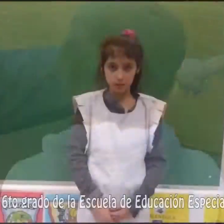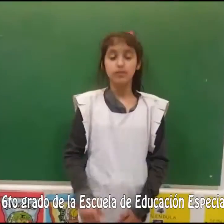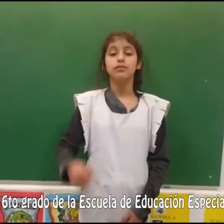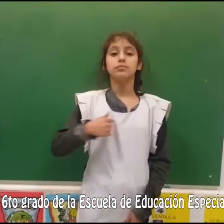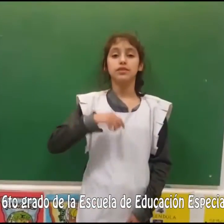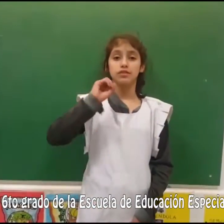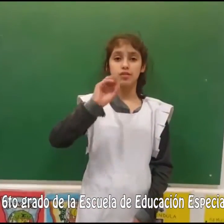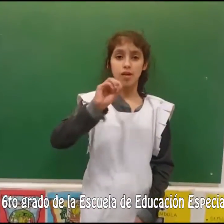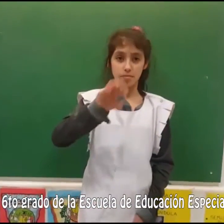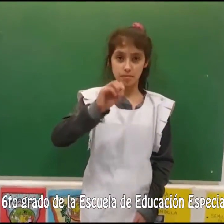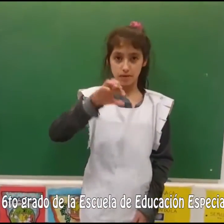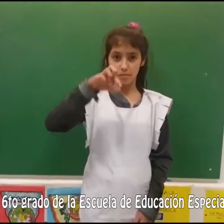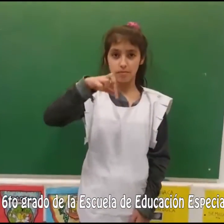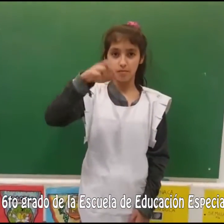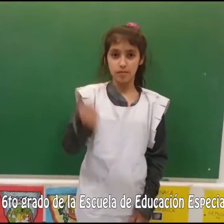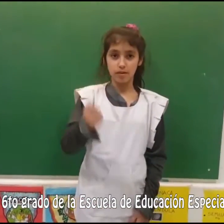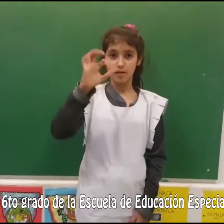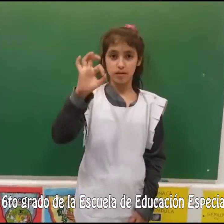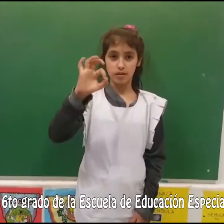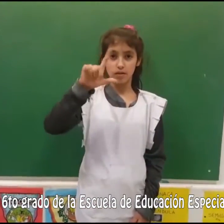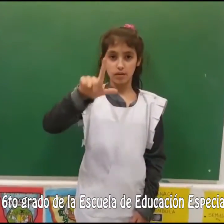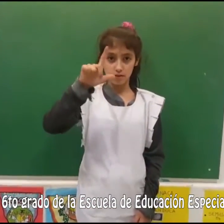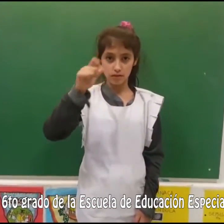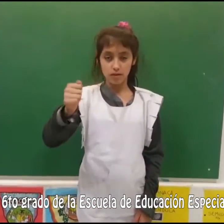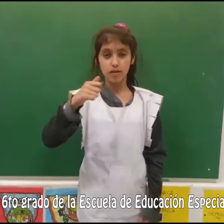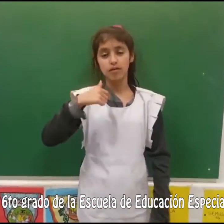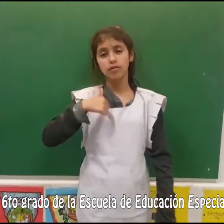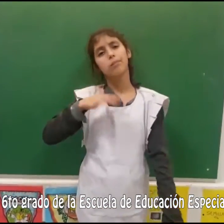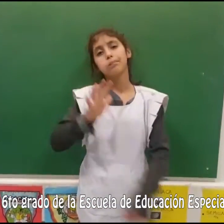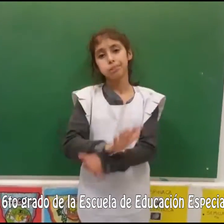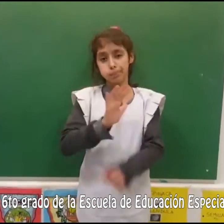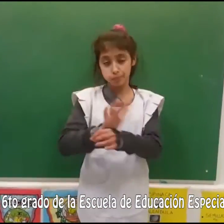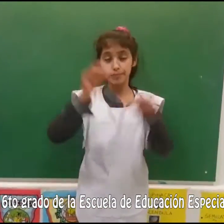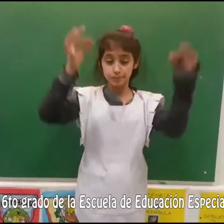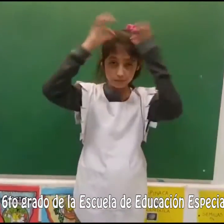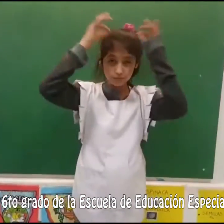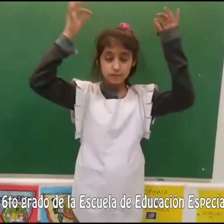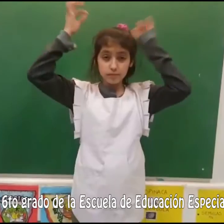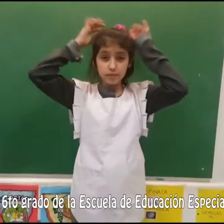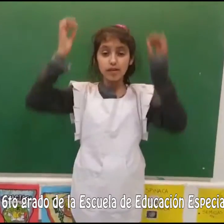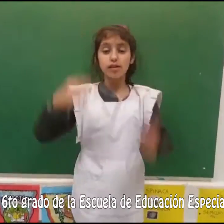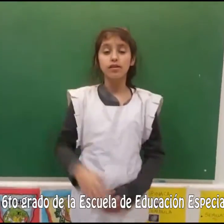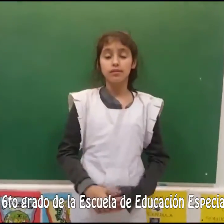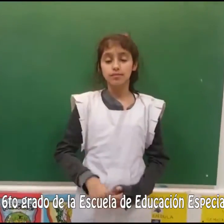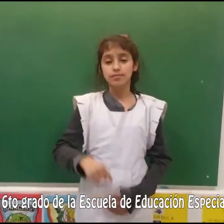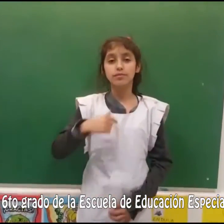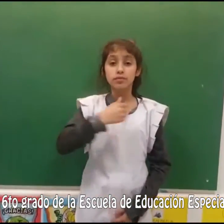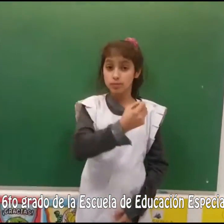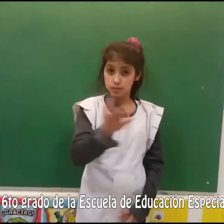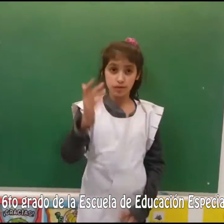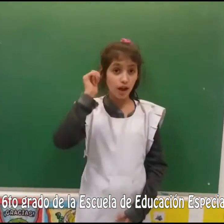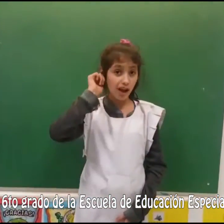juntarnos. Yo me llamo Paola. Esta es mi seña personal en lengua de señas. Yo tengo 12